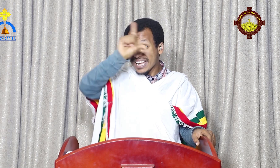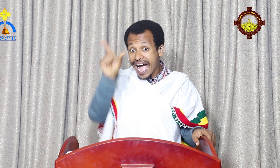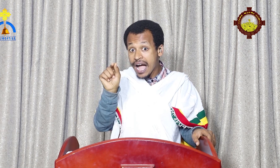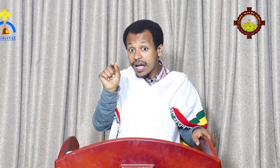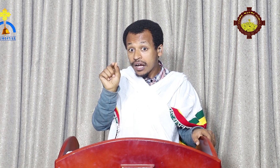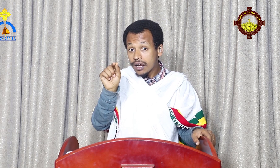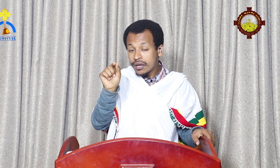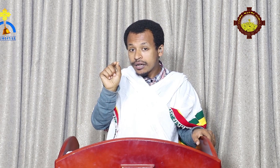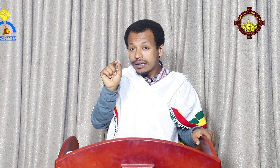ጨረቃ